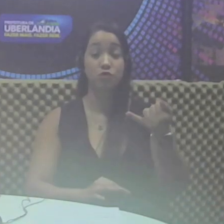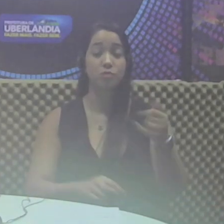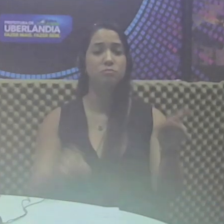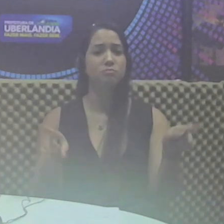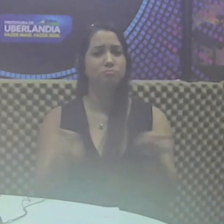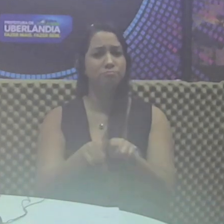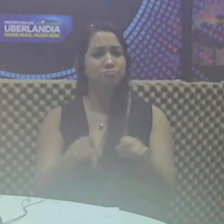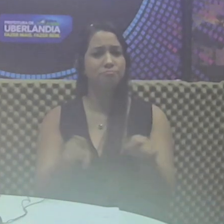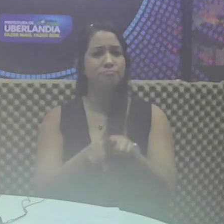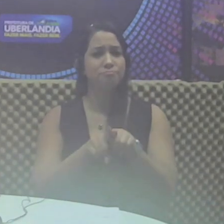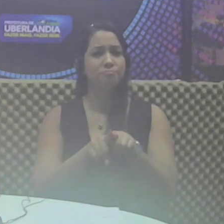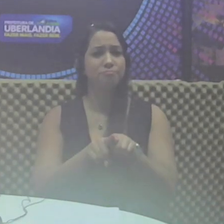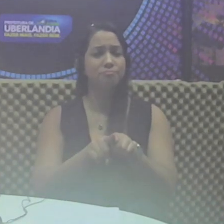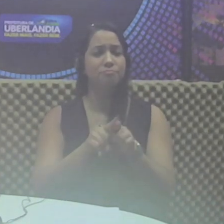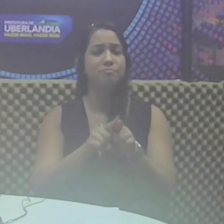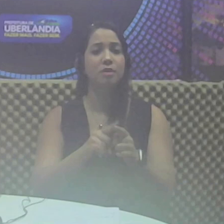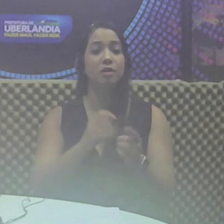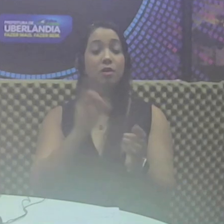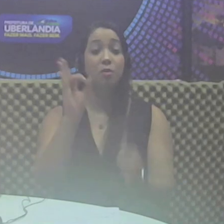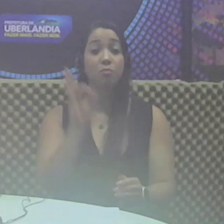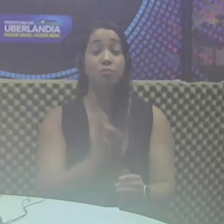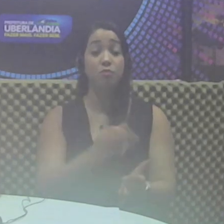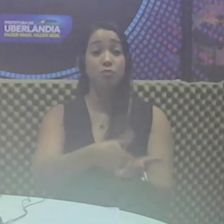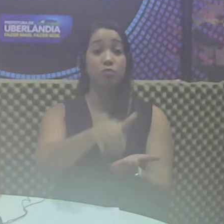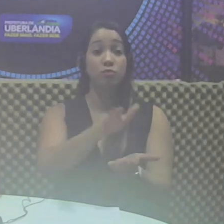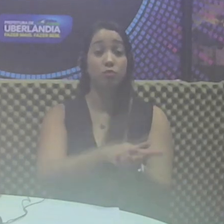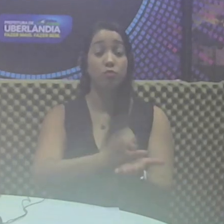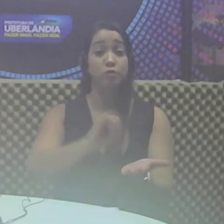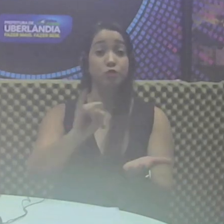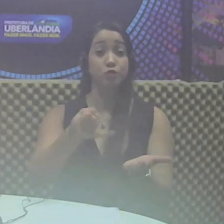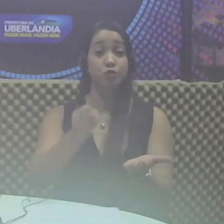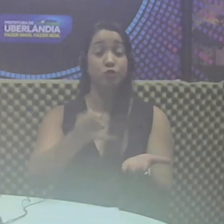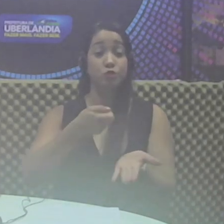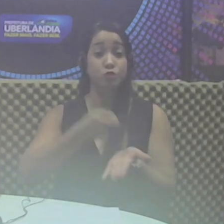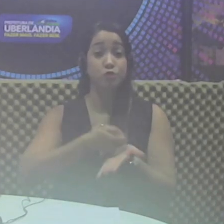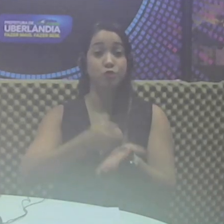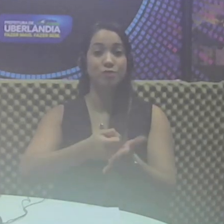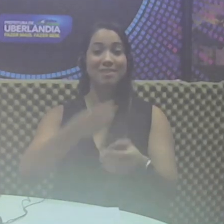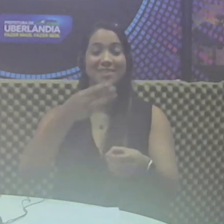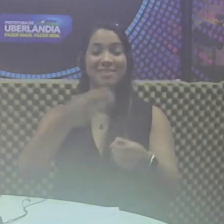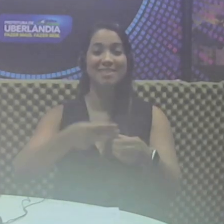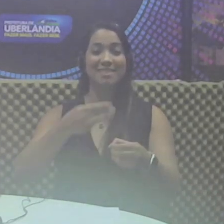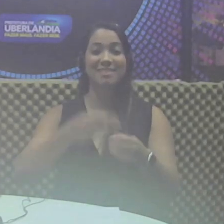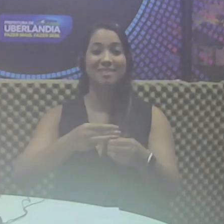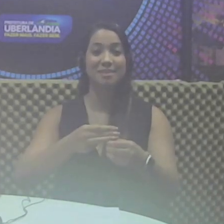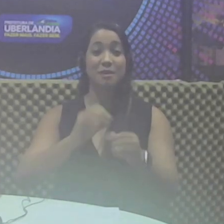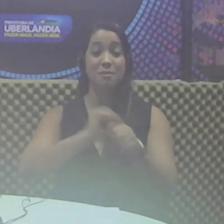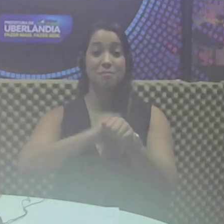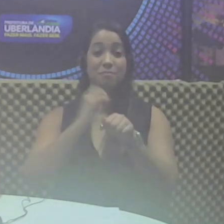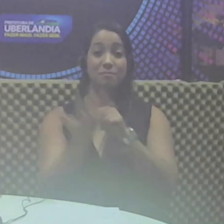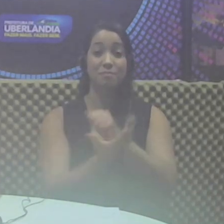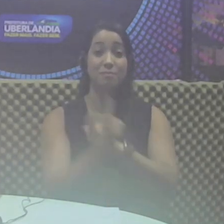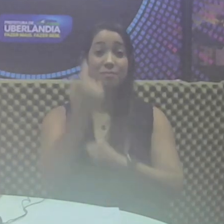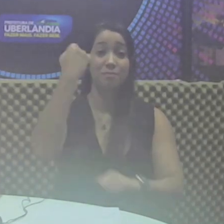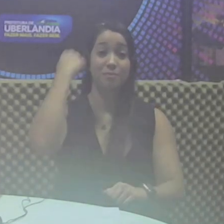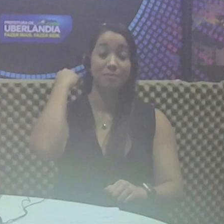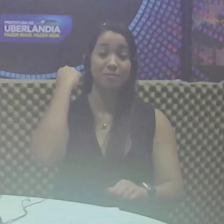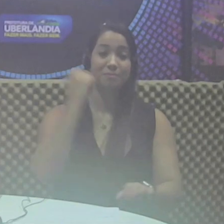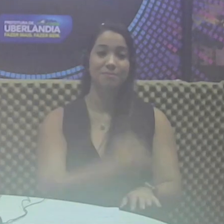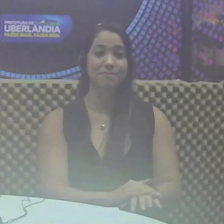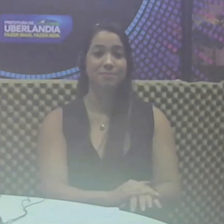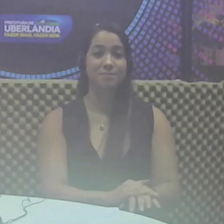possibilitar a remissão de dívidas sobre taxas específicas cobradas pelo município durante a pandemia de Covid.